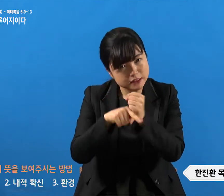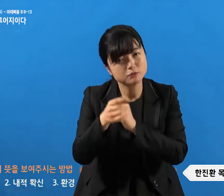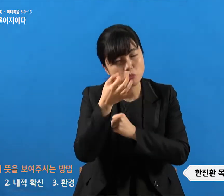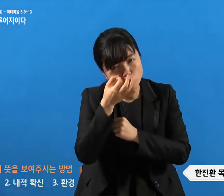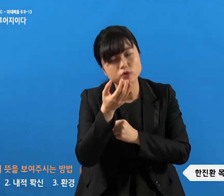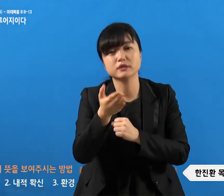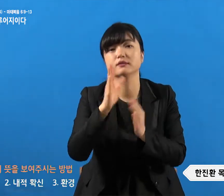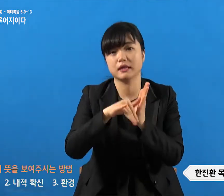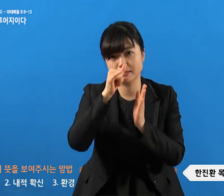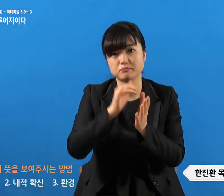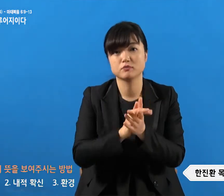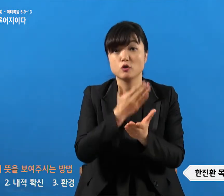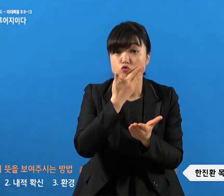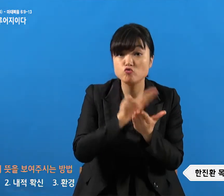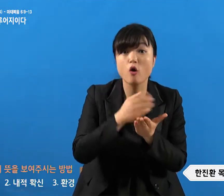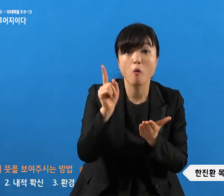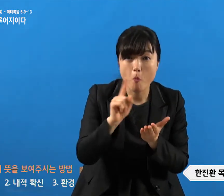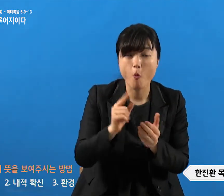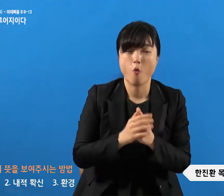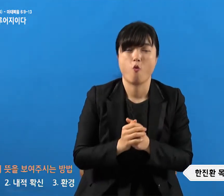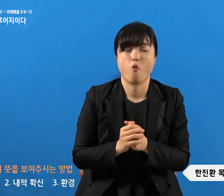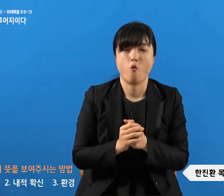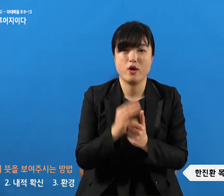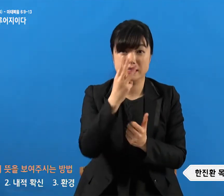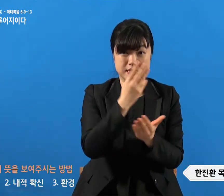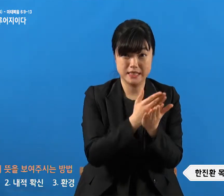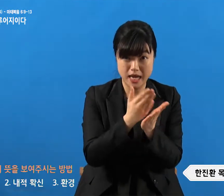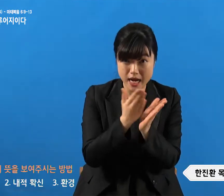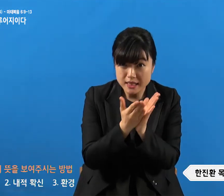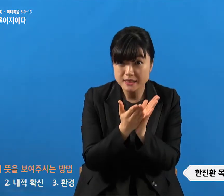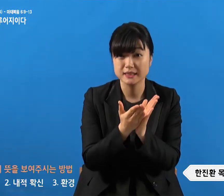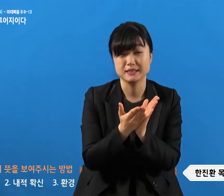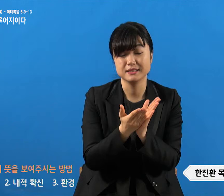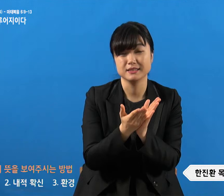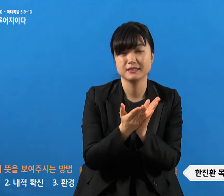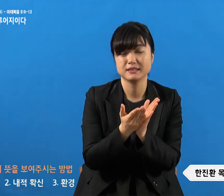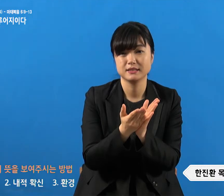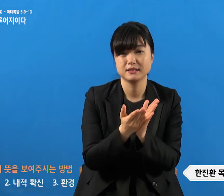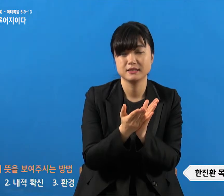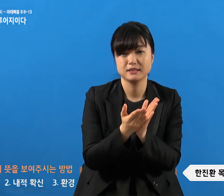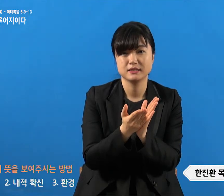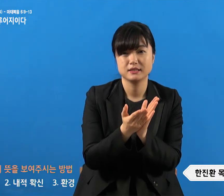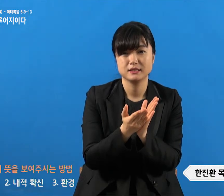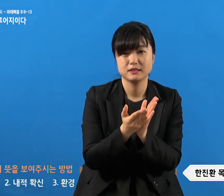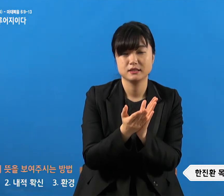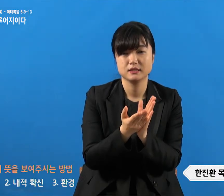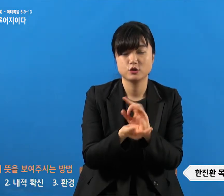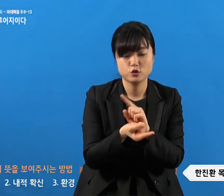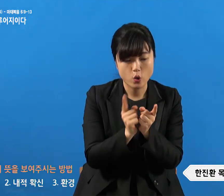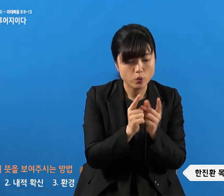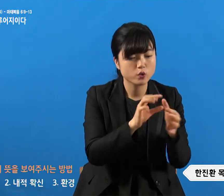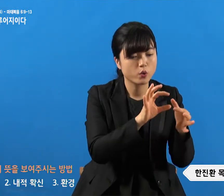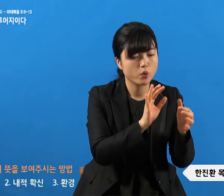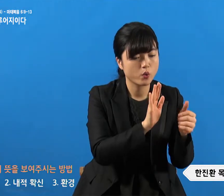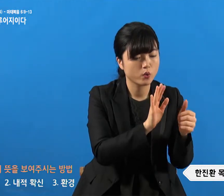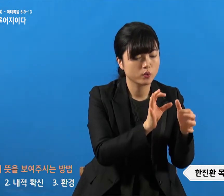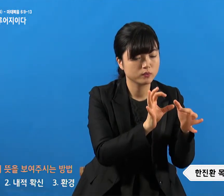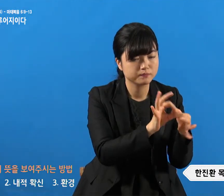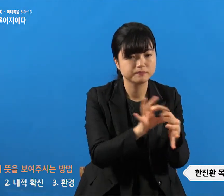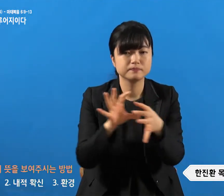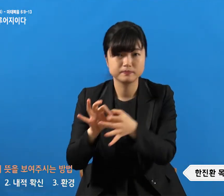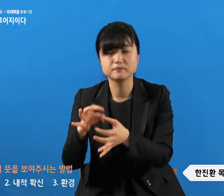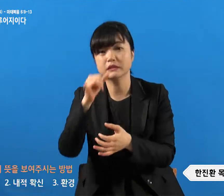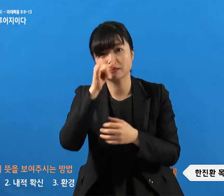보여주십니다. 중요한 것은 그 세 가지 방편은 서로 이 보완적인 것이라는